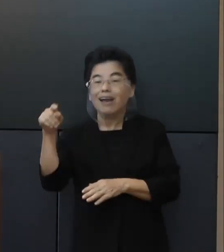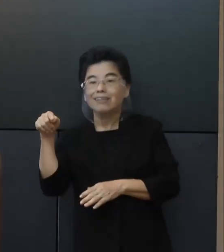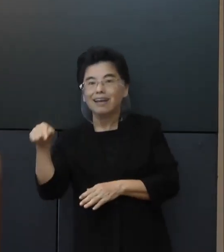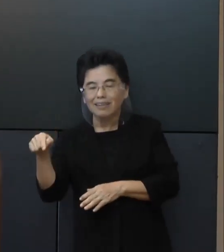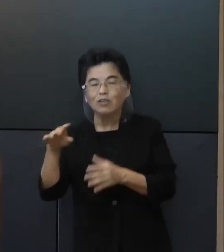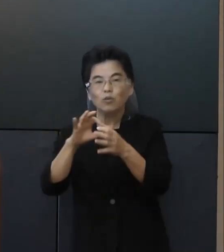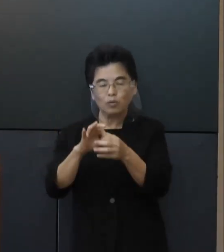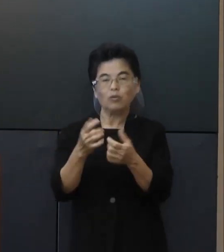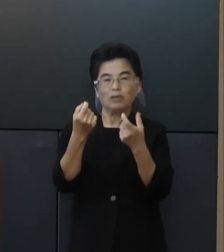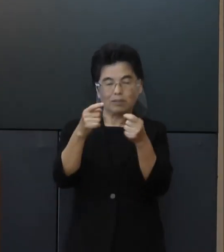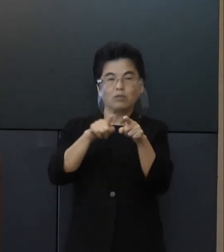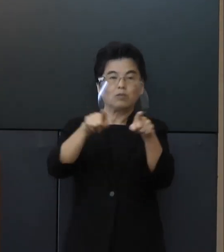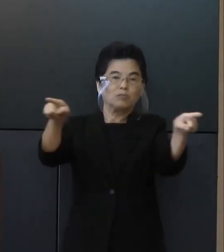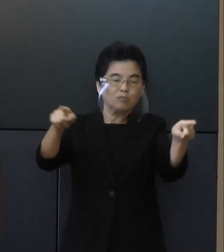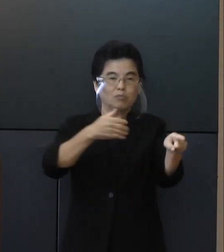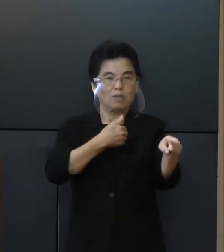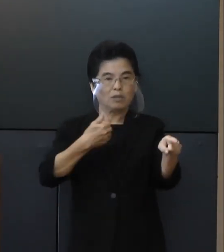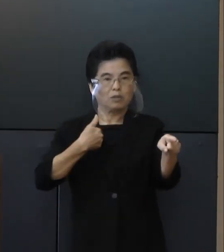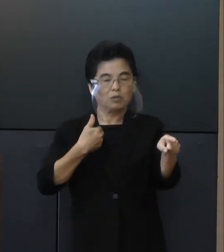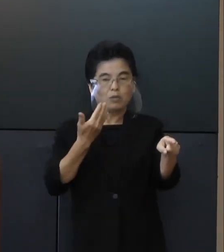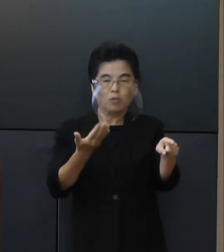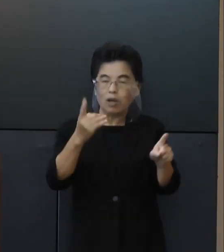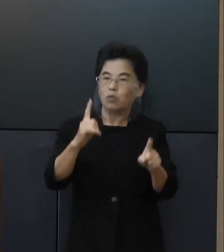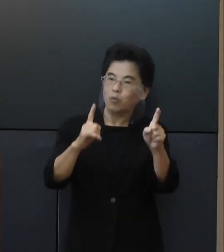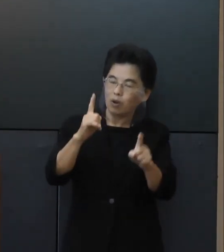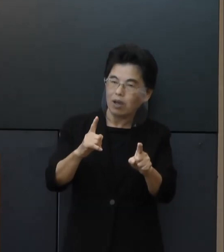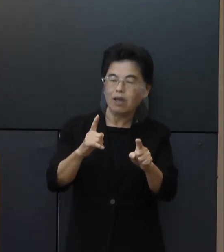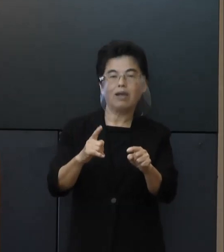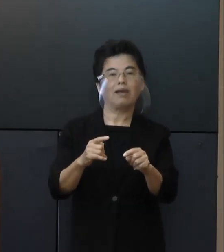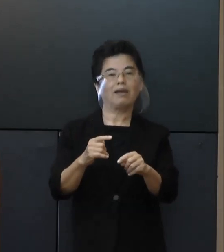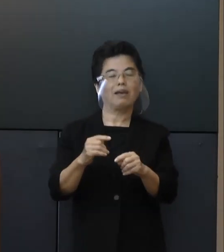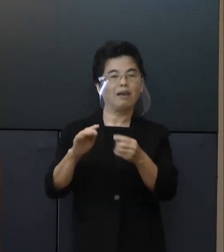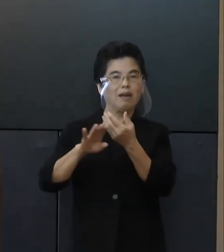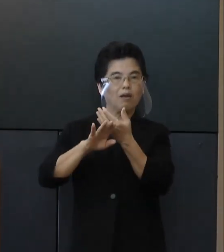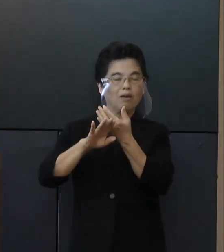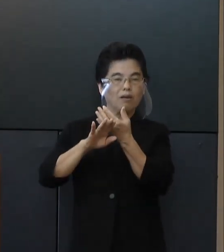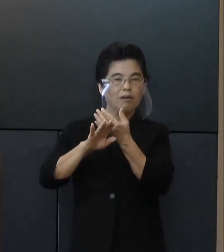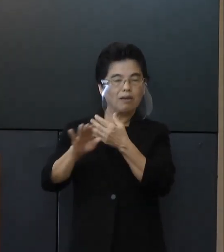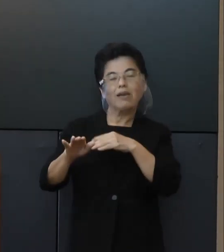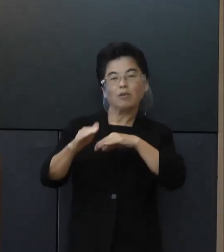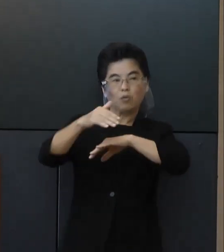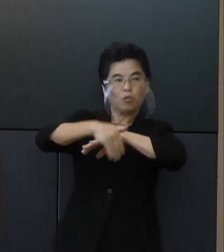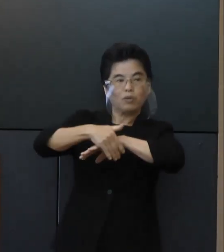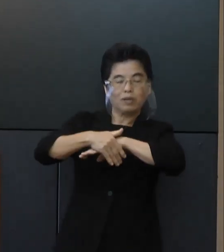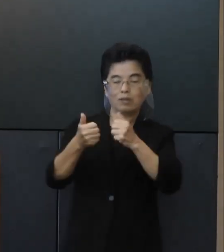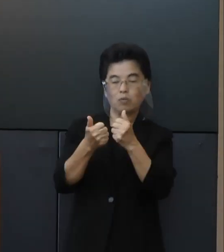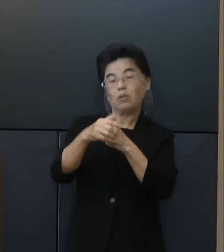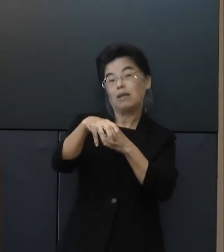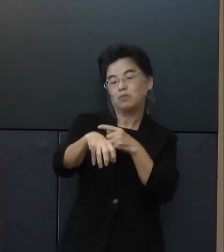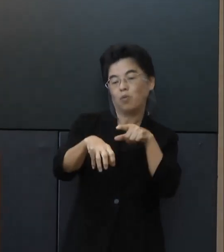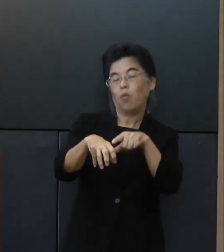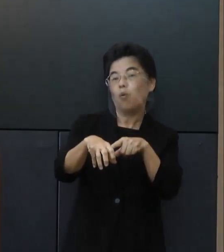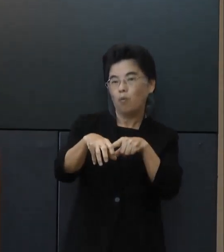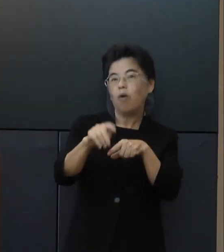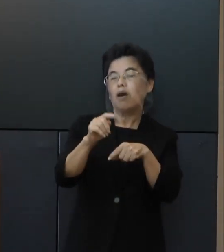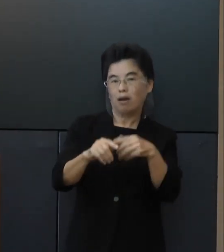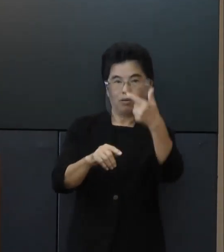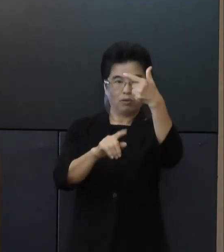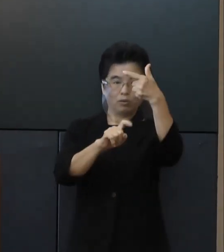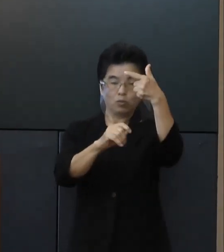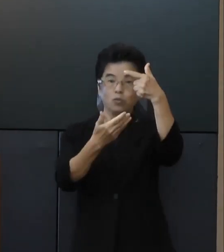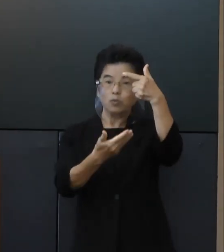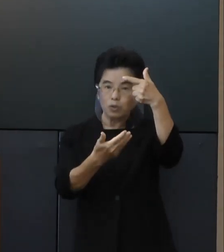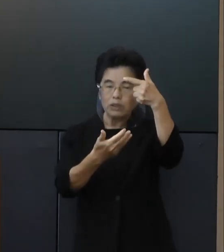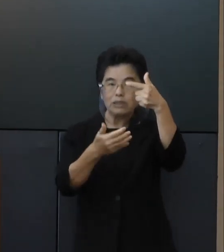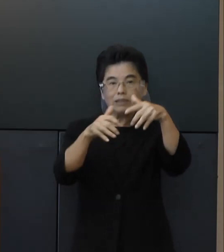たいなことが、実際にできるのかどうか、特にこの他校の設置というのは肝なんだと思いますが、この他校は19日からどういう